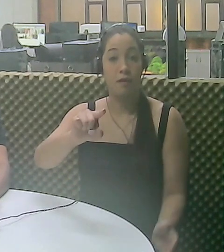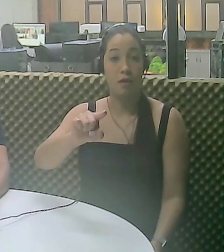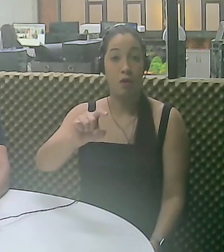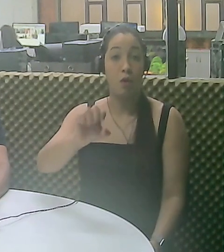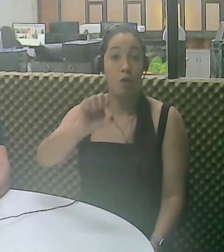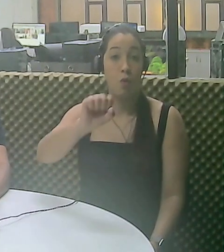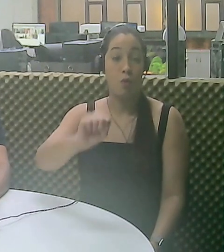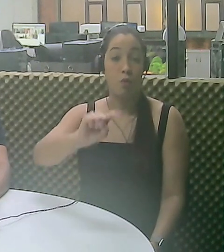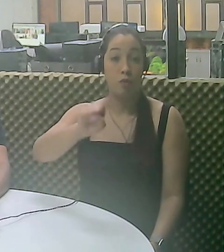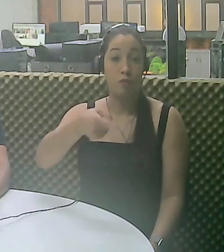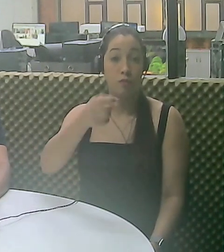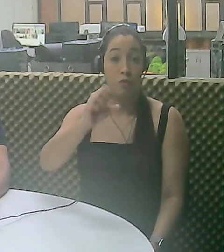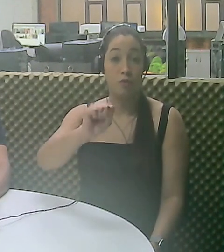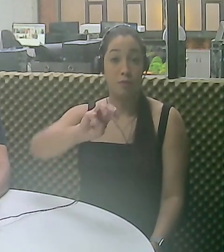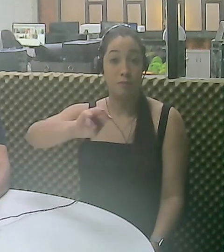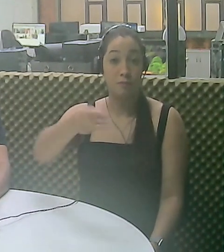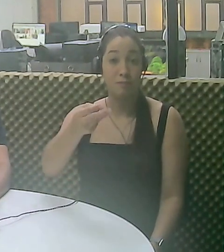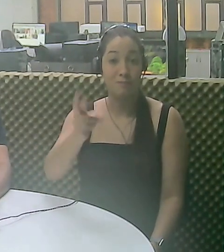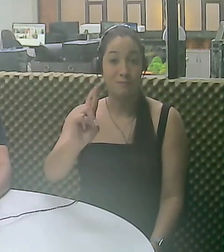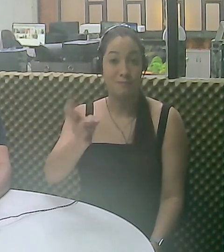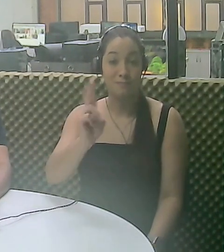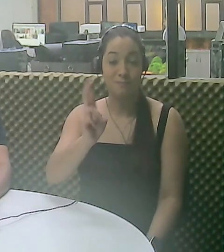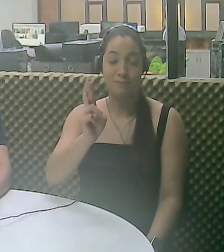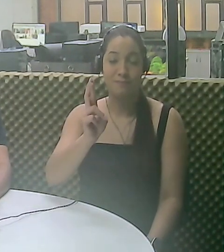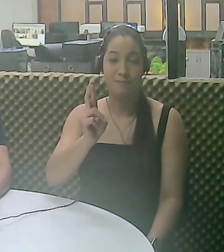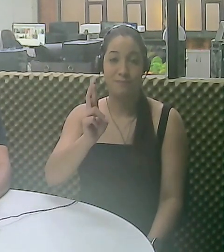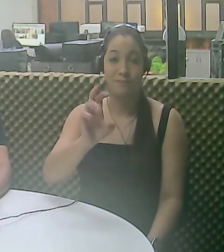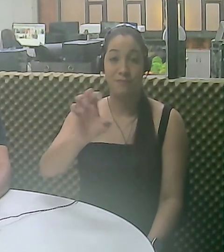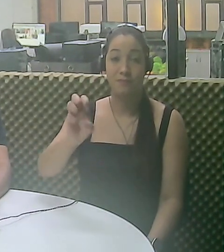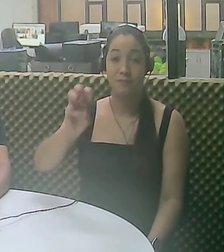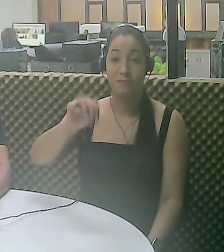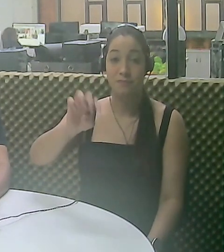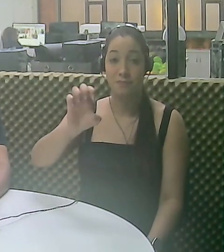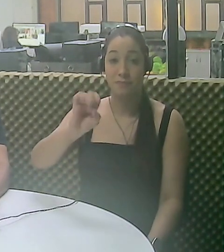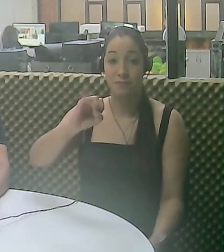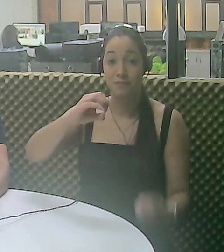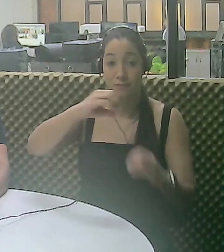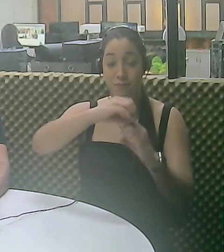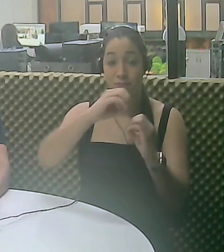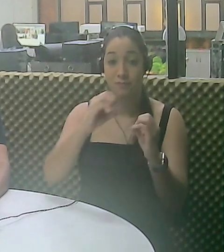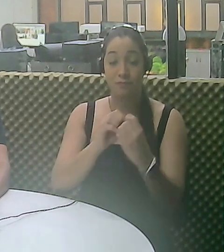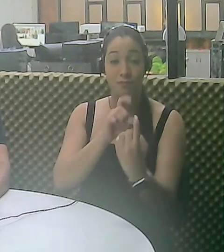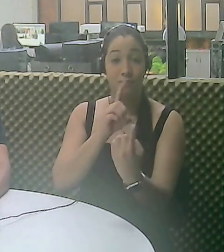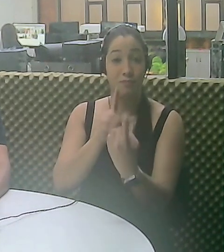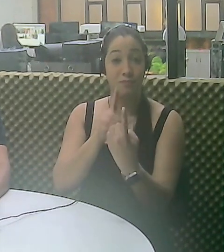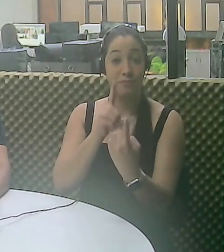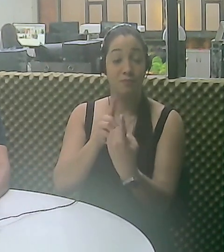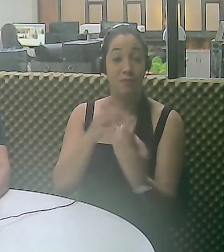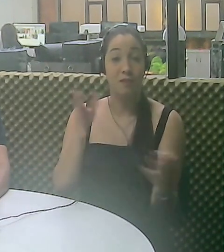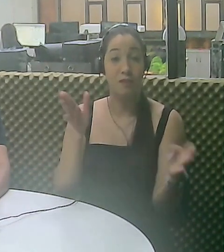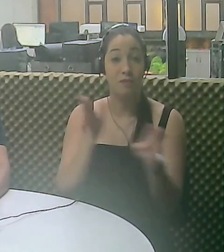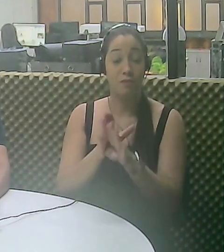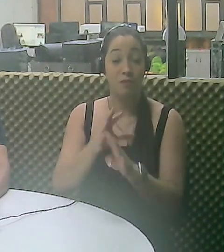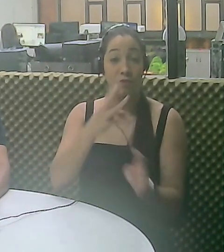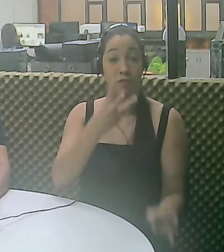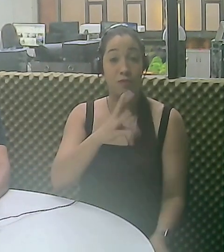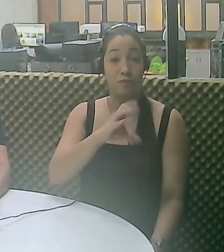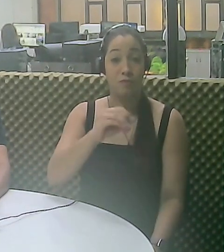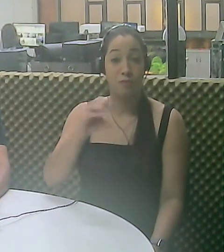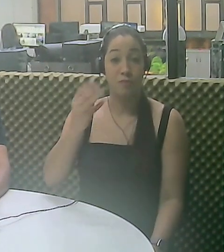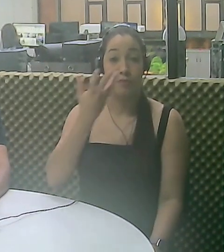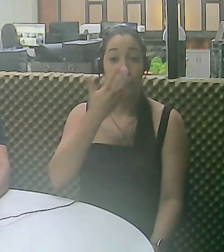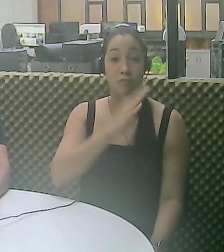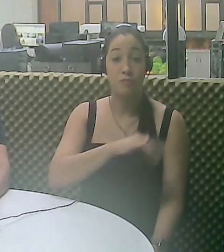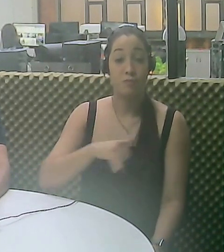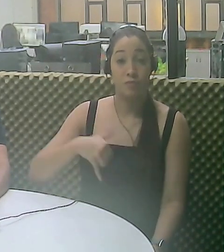de 8,8 milhões de reais. A EMEI Shopping Park terá capacidade de atendimento de até 300 crianças